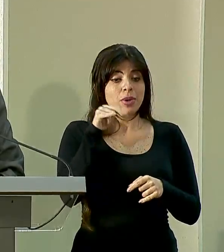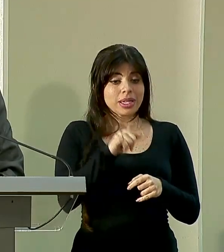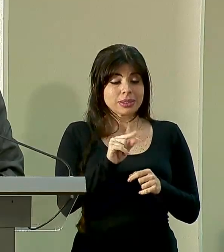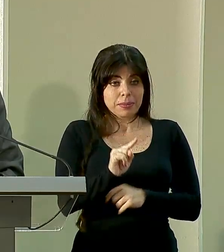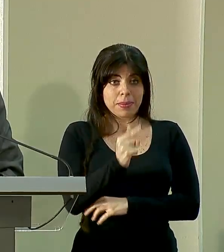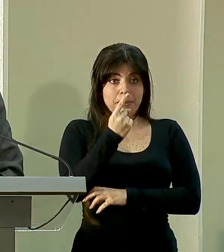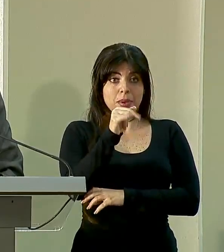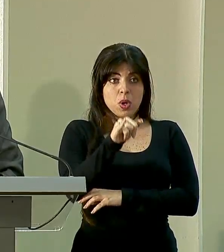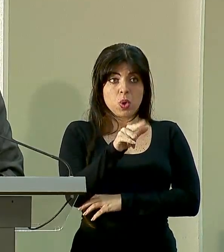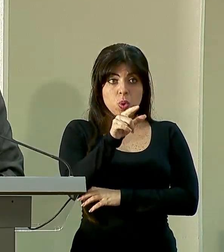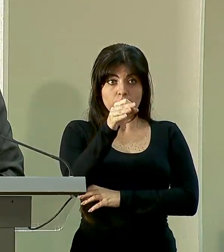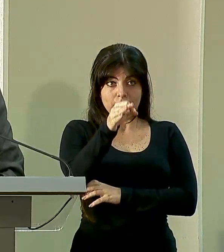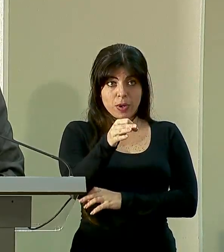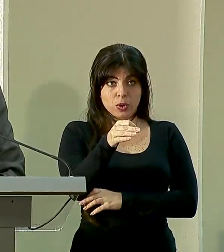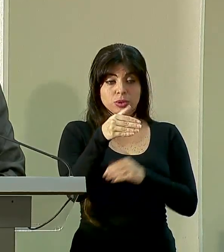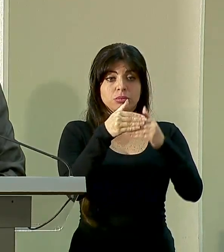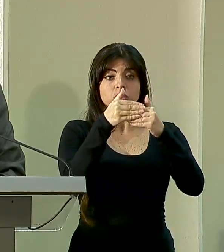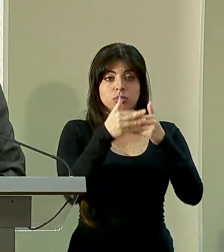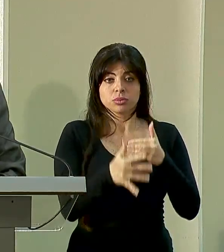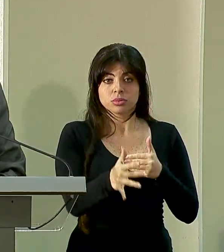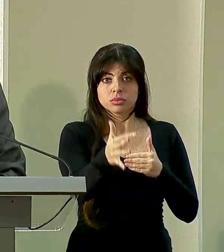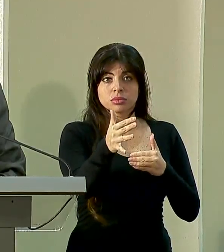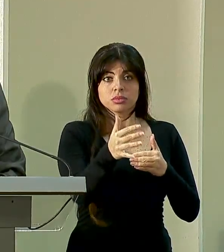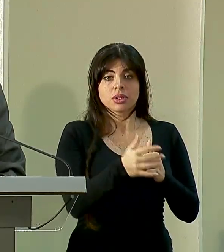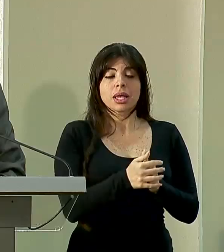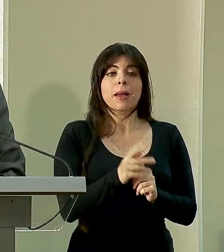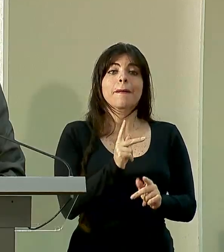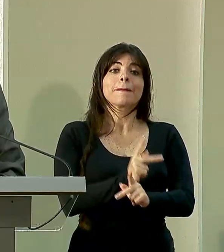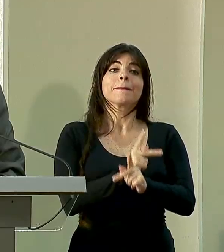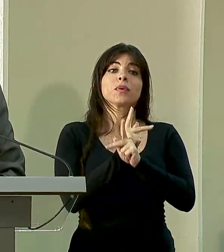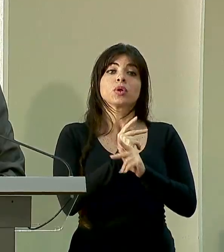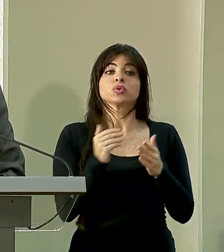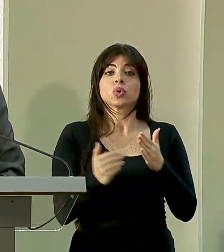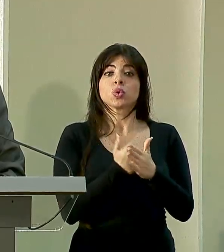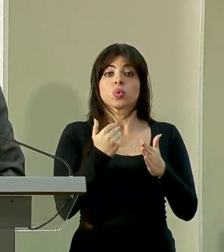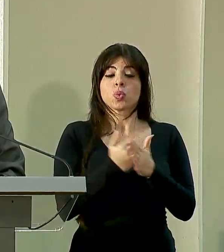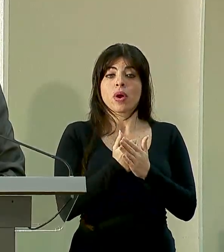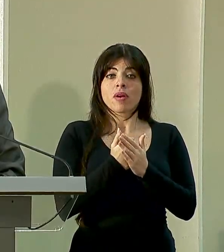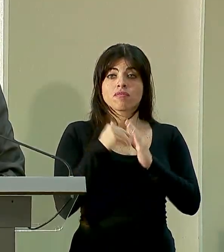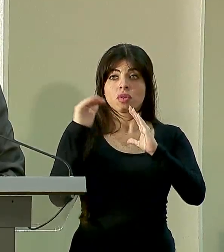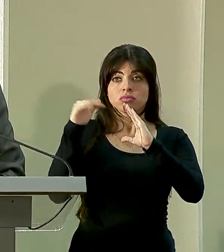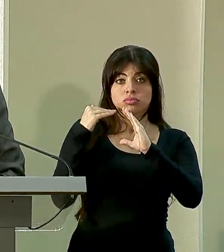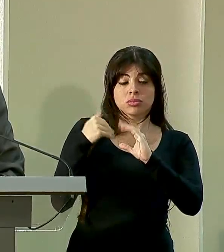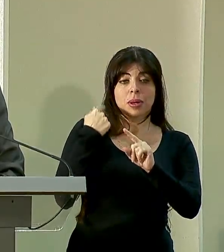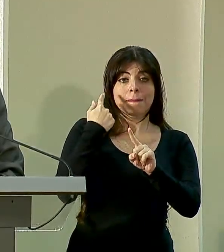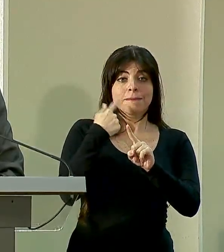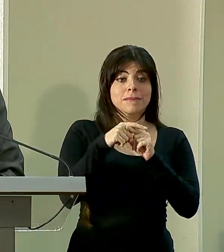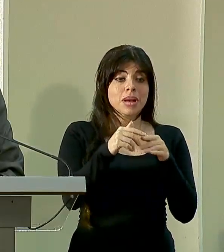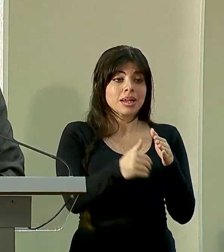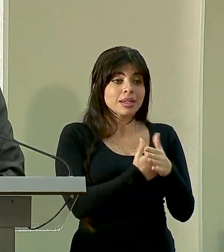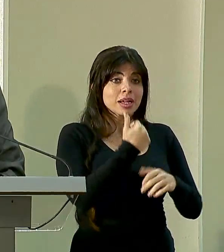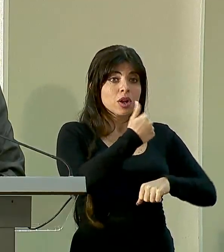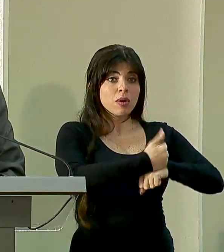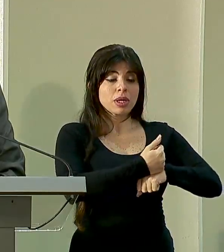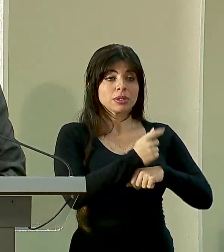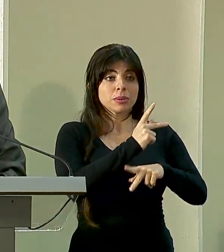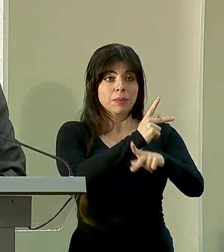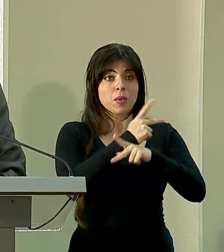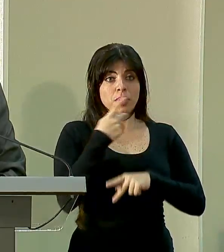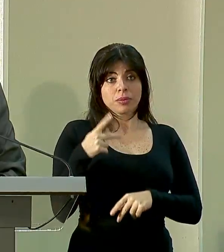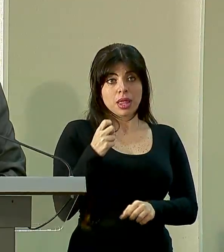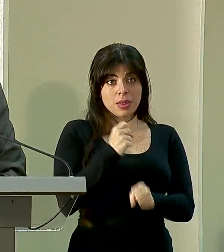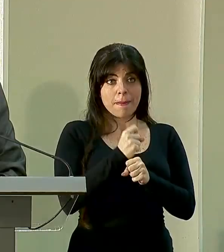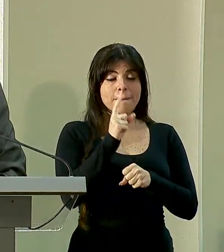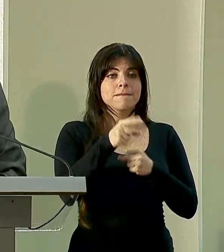este 1 de julio próximo que en las pólizas nuevas que se emitan y en las renovaciones de pólizas de riesgo del trabajo